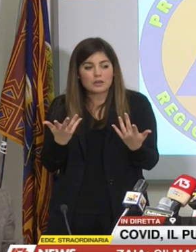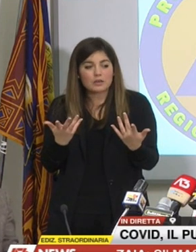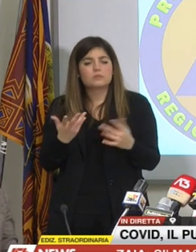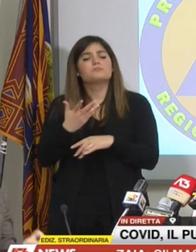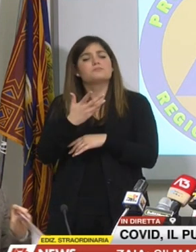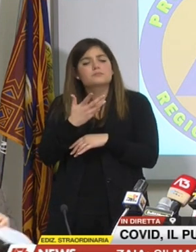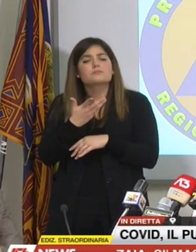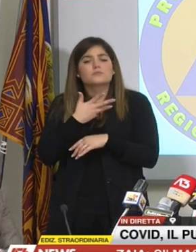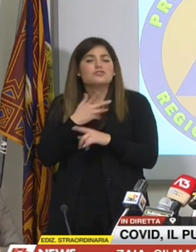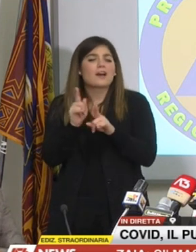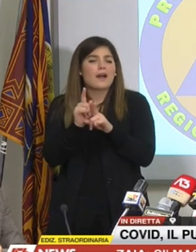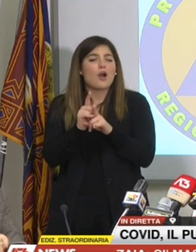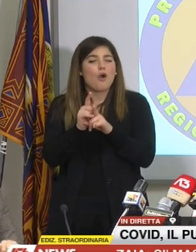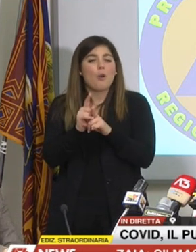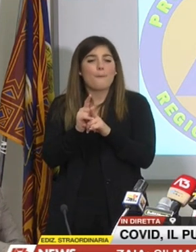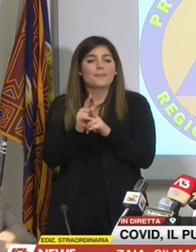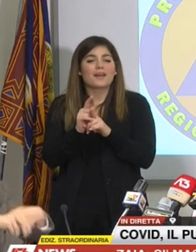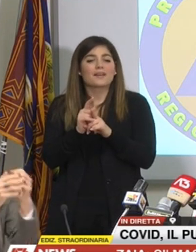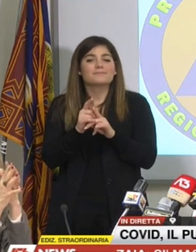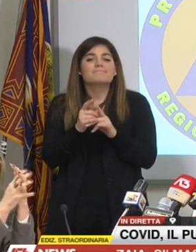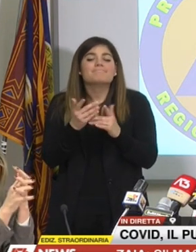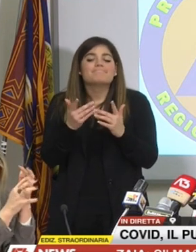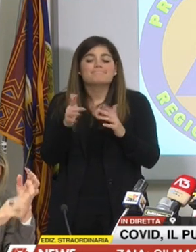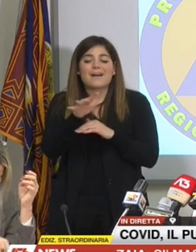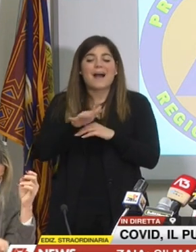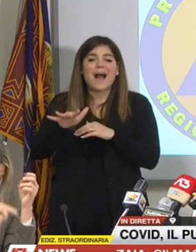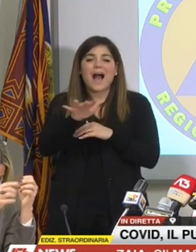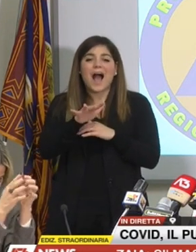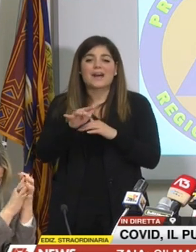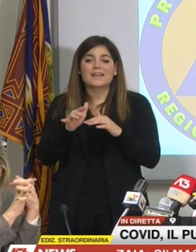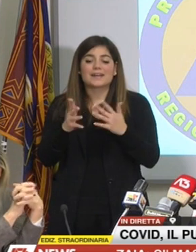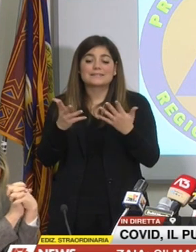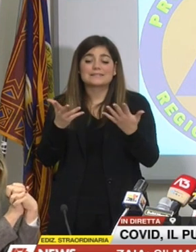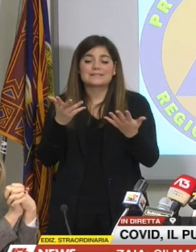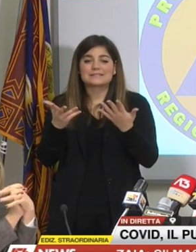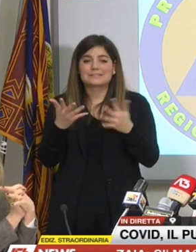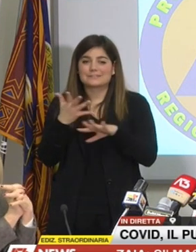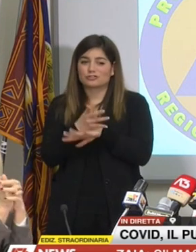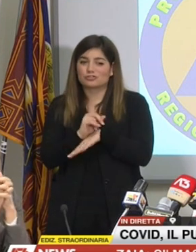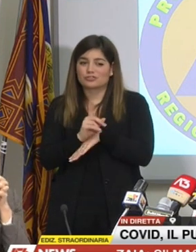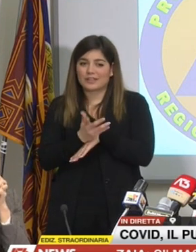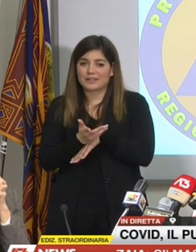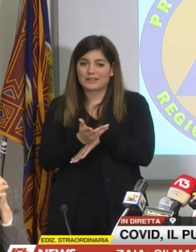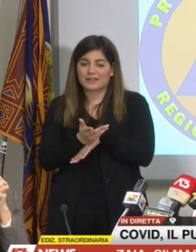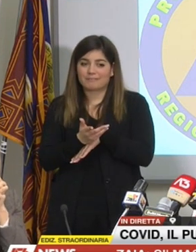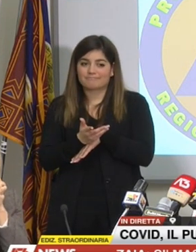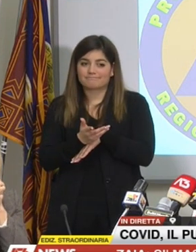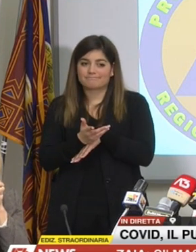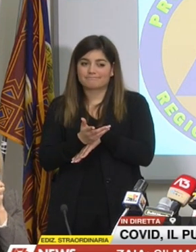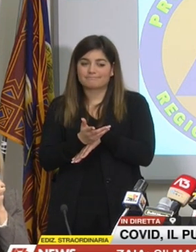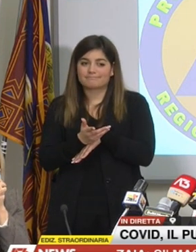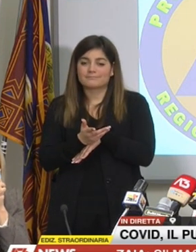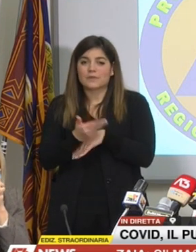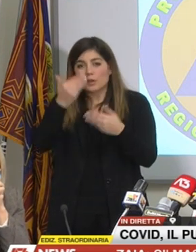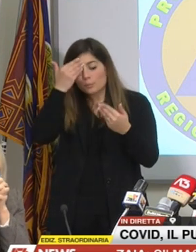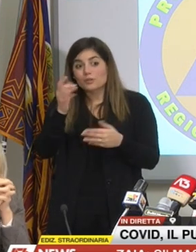che prescinde dal colore dell'area, e questo è poco ma sicuro. Cioè il danno comunque c'è, cioè non è quando tu